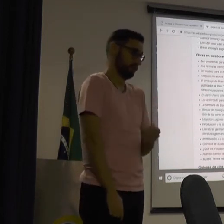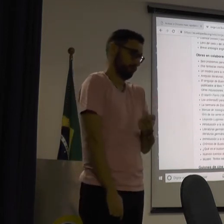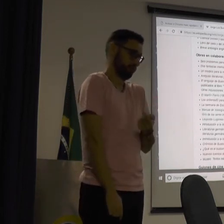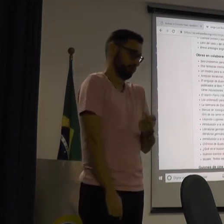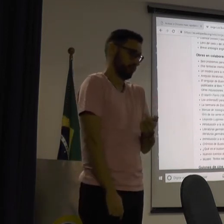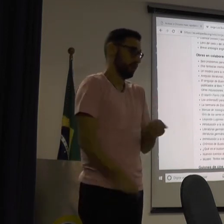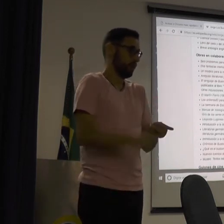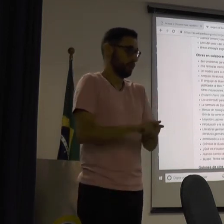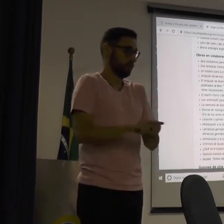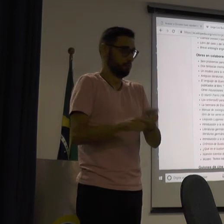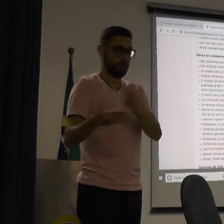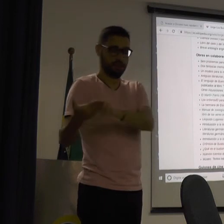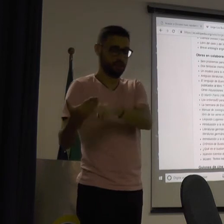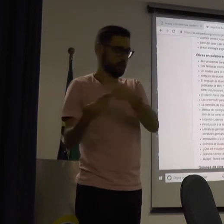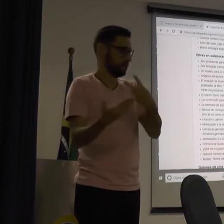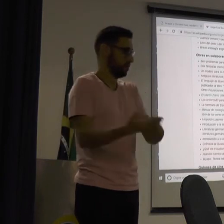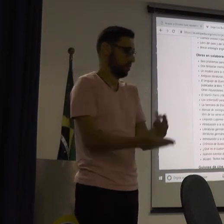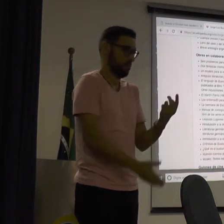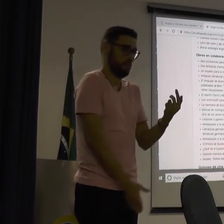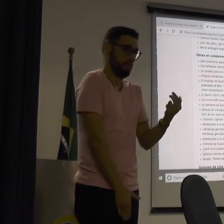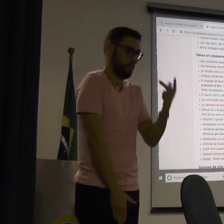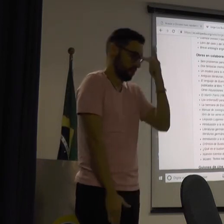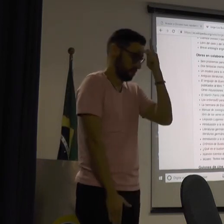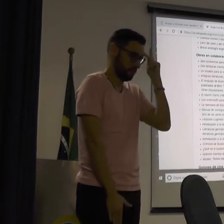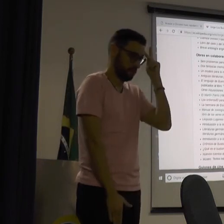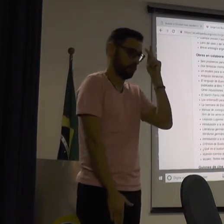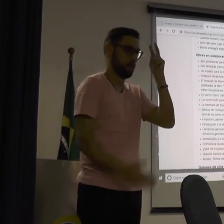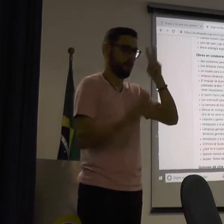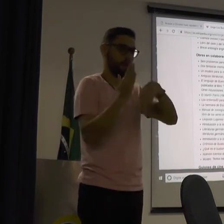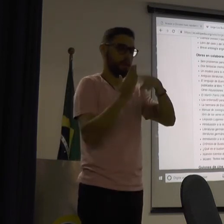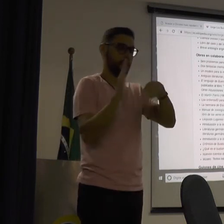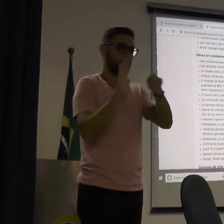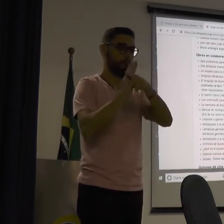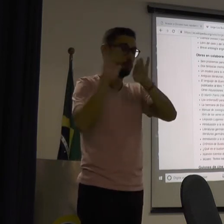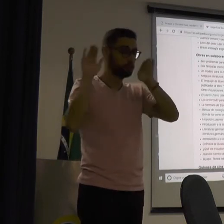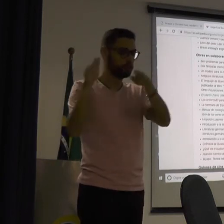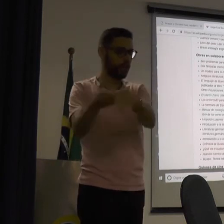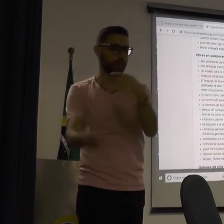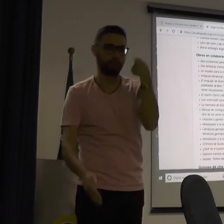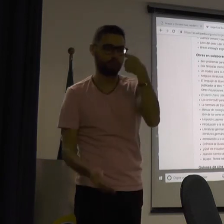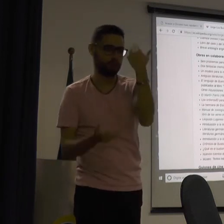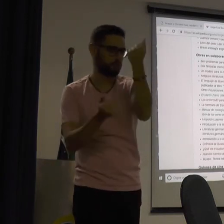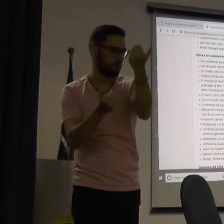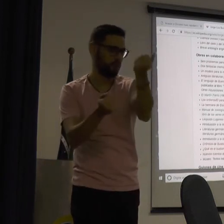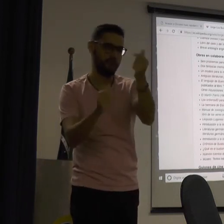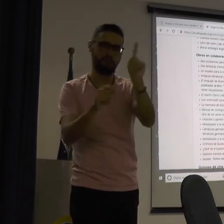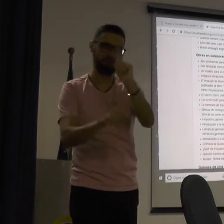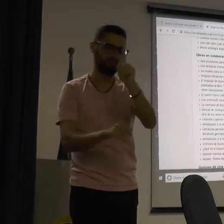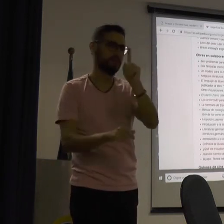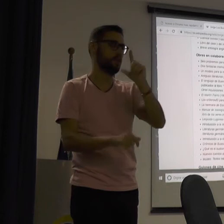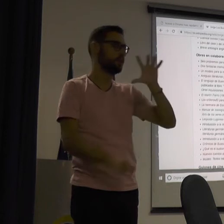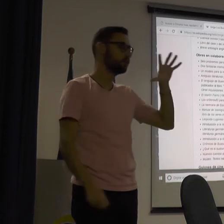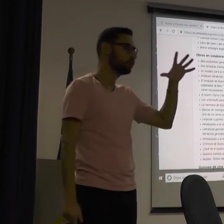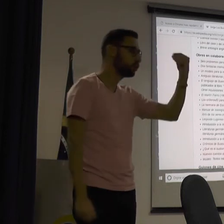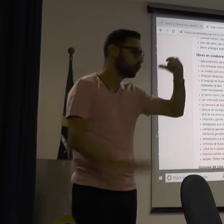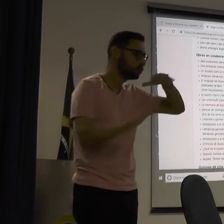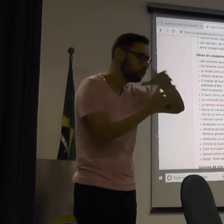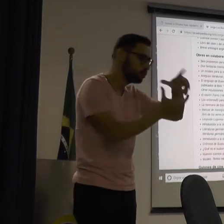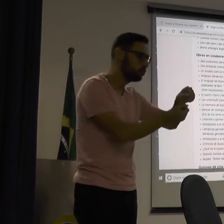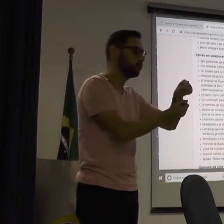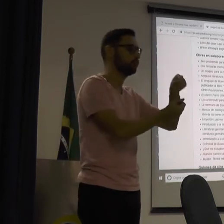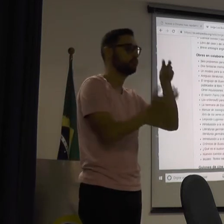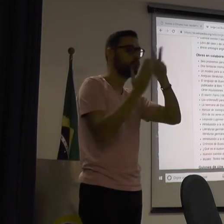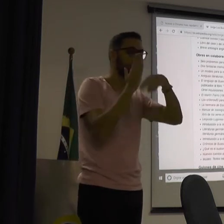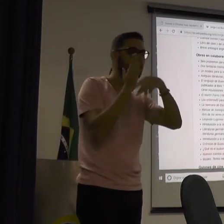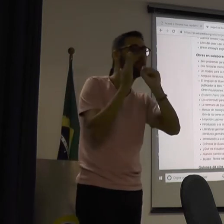gente leu Borges em espanhol. No Brasil se lia muito. Hoje, no Brasil em geral, o Brasil ficou meio monolíngue, né,